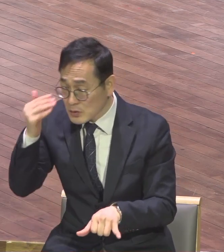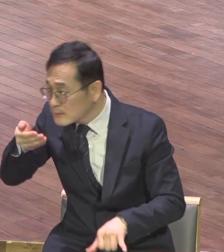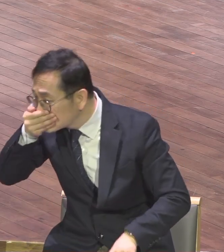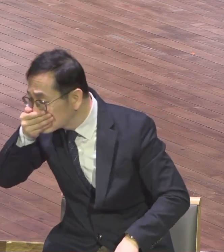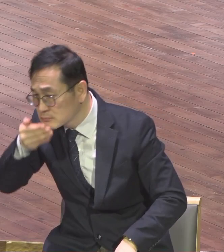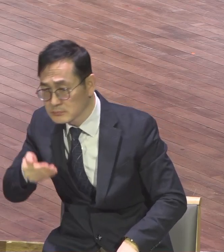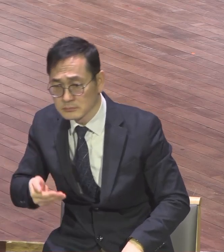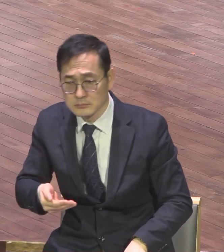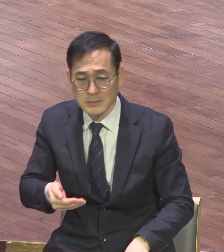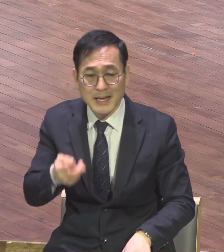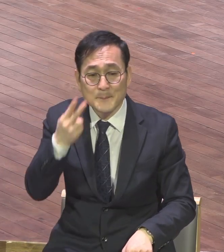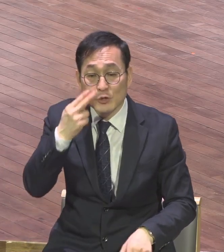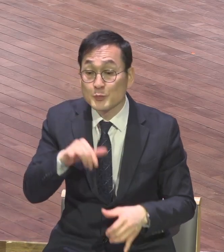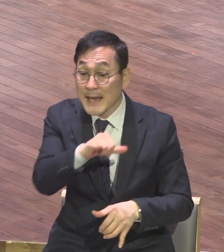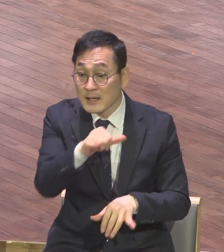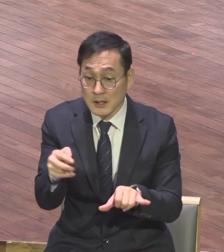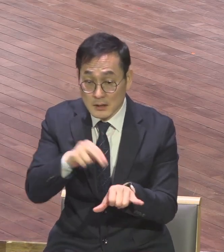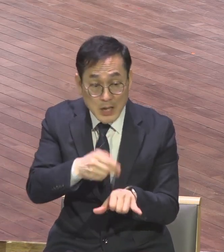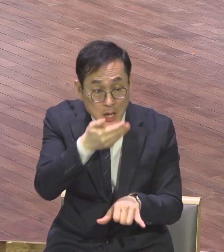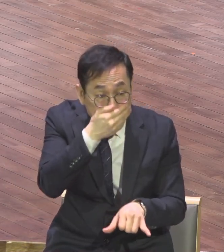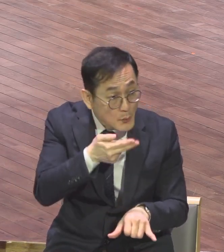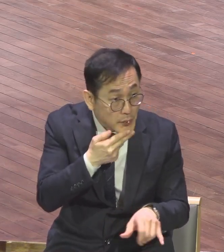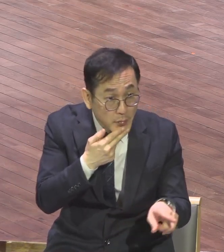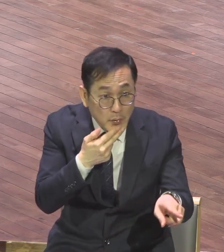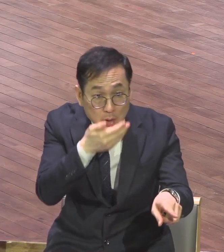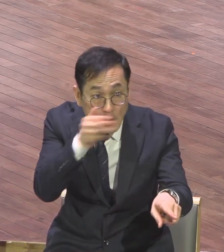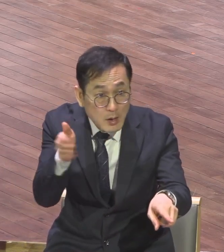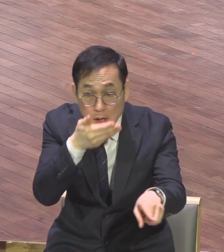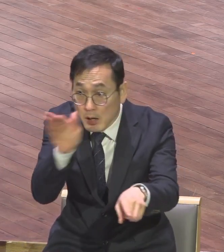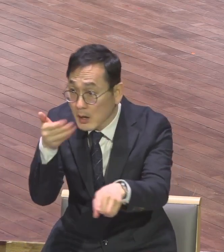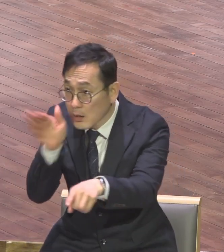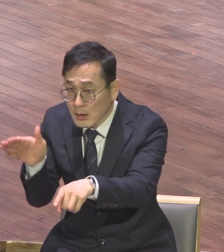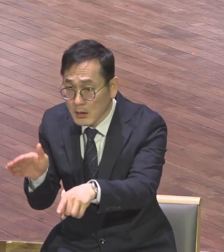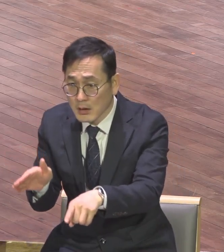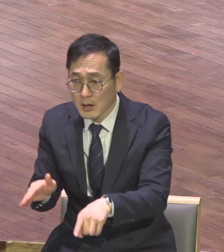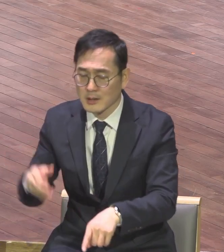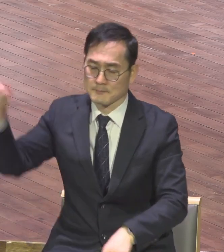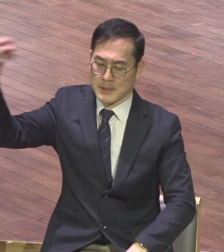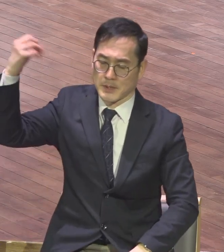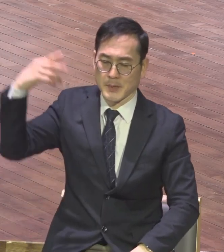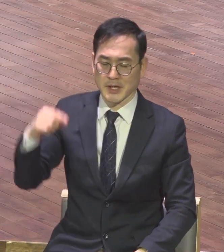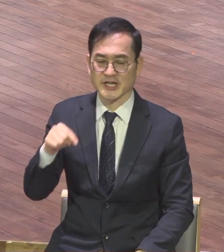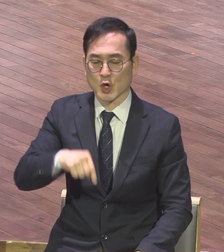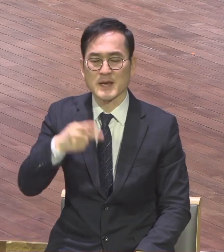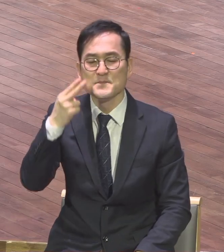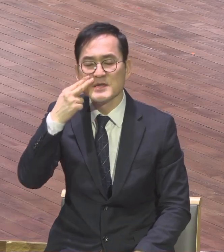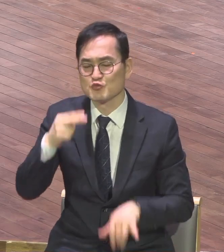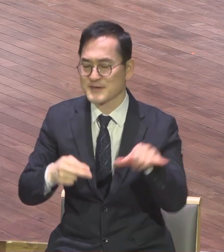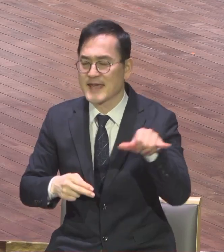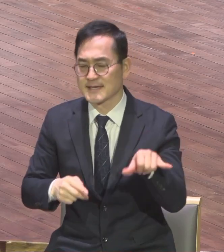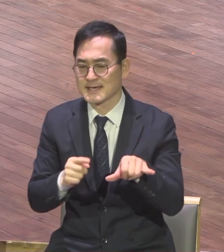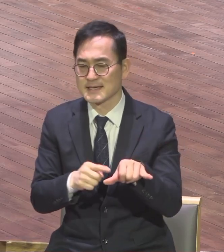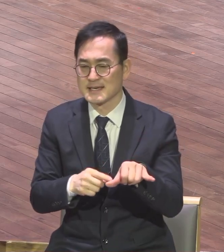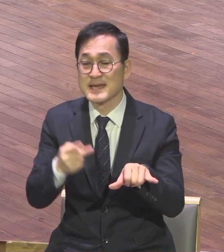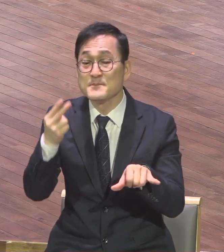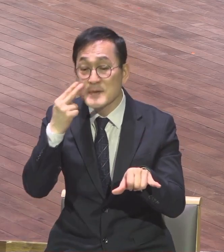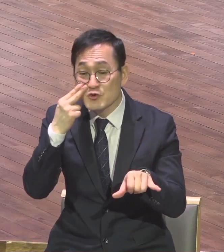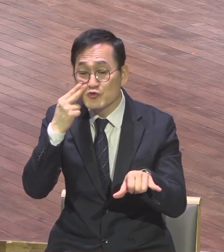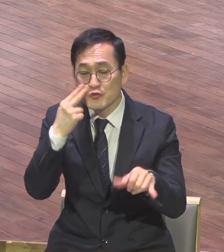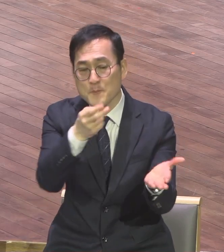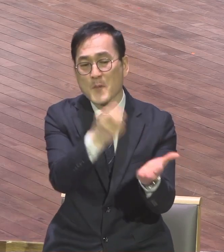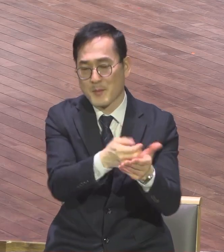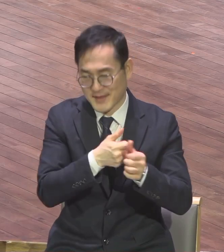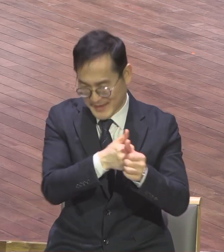근데 아메리칸 에어 탔더니 아무도 안 쓰고 있는 거예요. 안내방송 나옵니다. 여기는 미국 비행기다. 미국 국적기니까